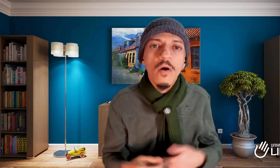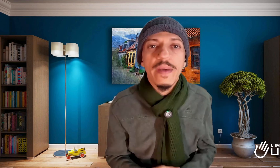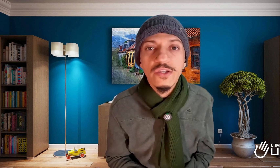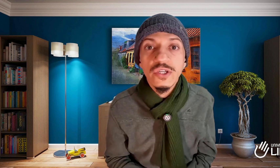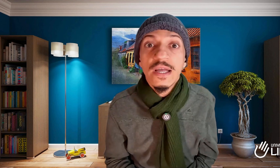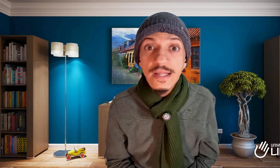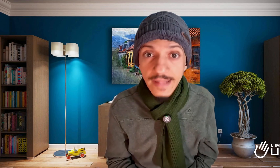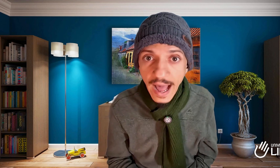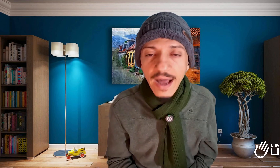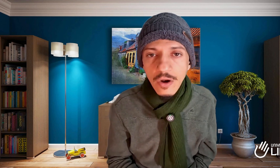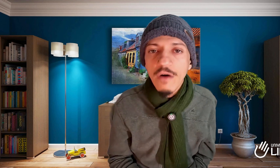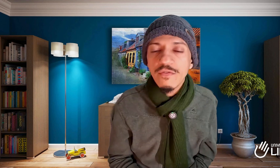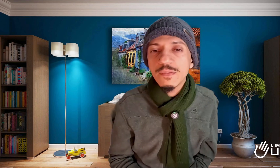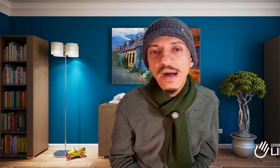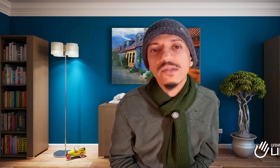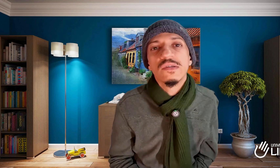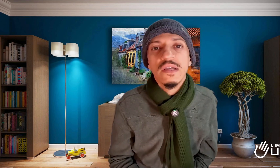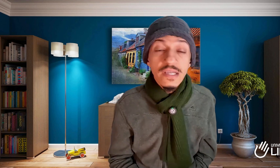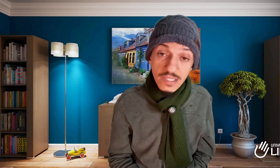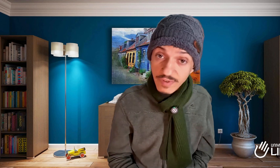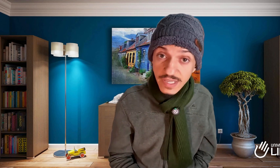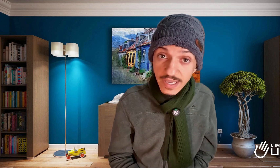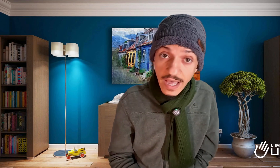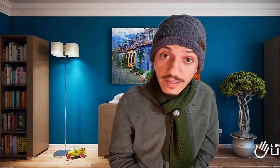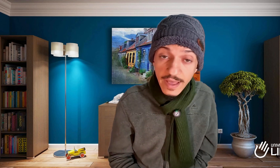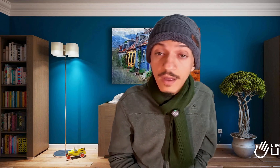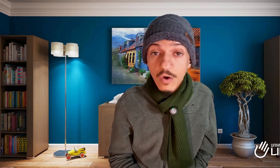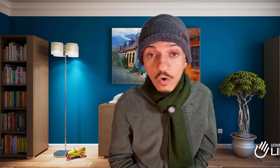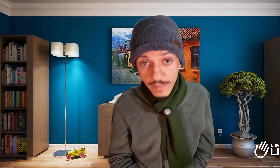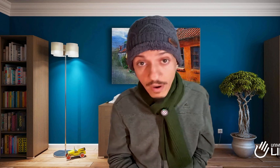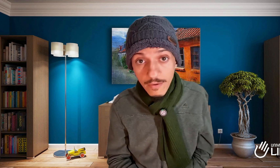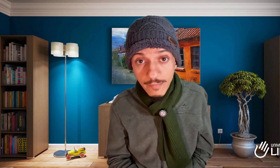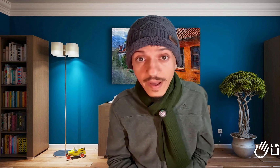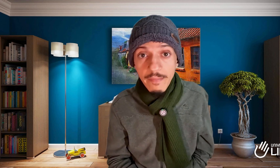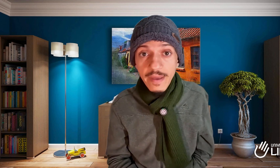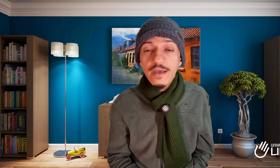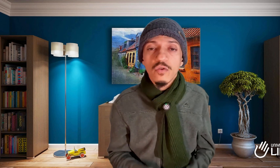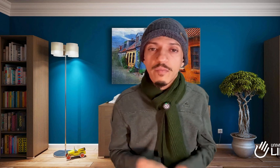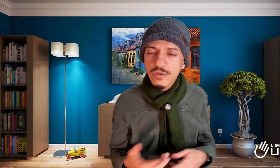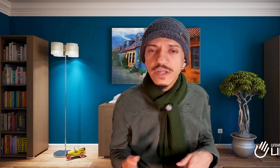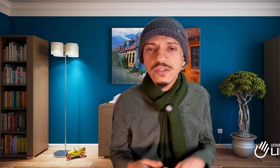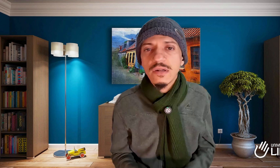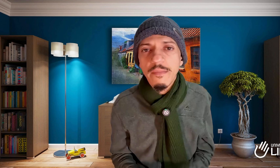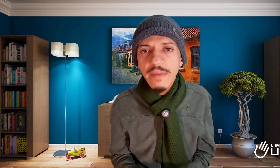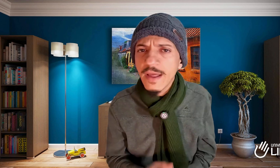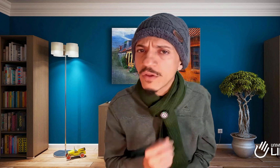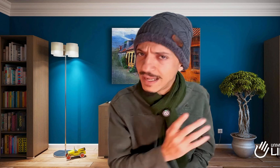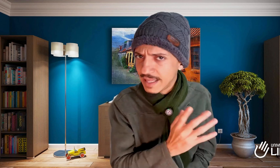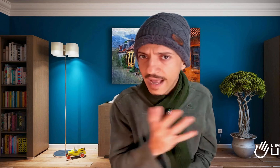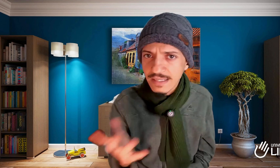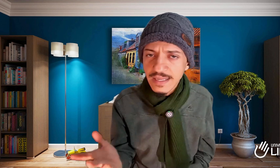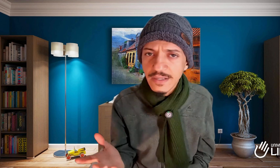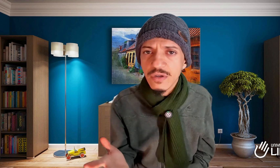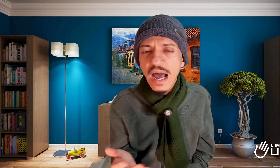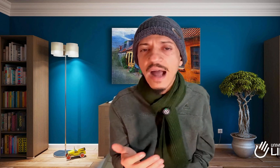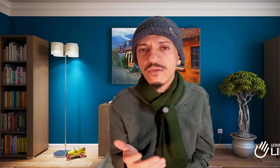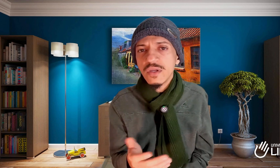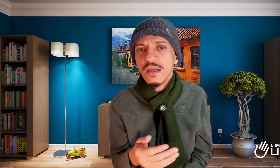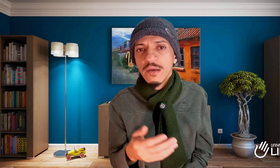realmente dar novos passos. E se você quer ter o meu acompanhamento, o meu direcionamento, materiais selecionados, produzidos